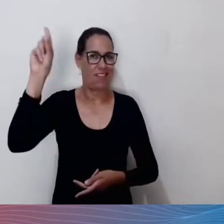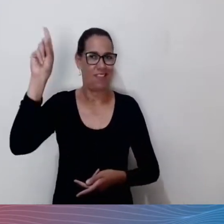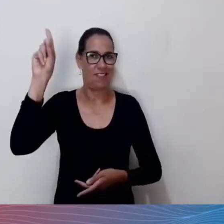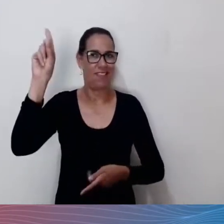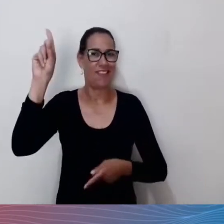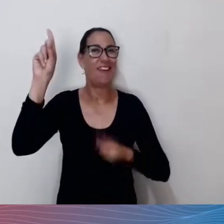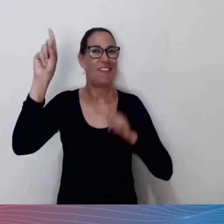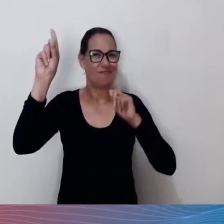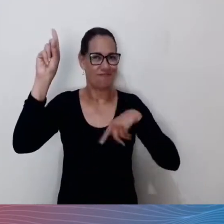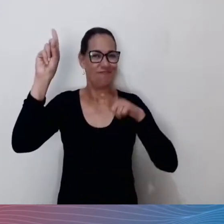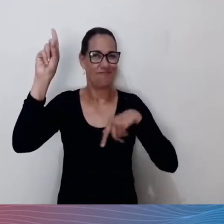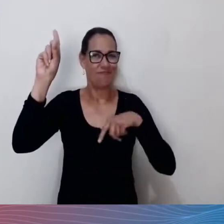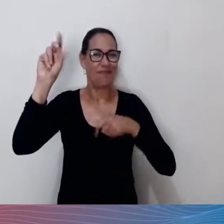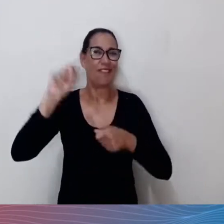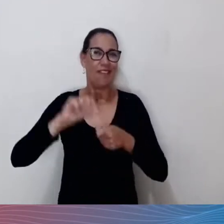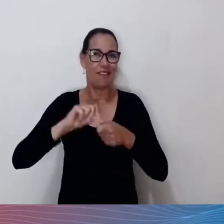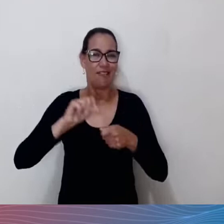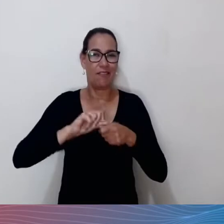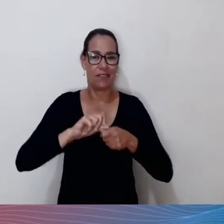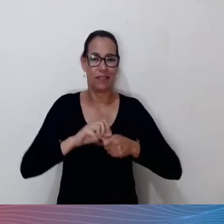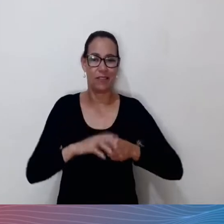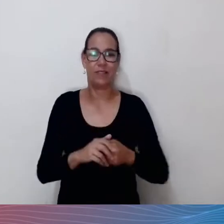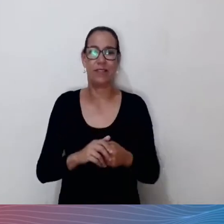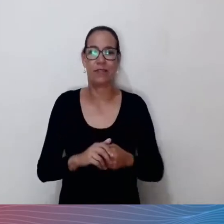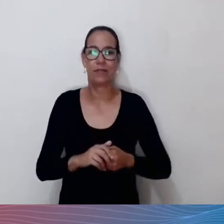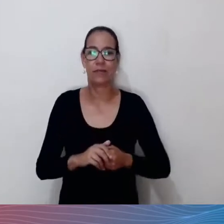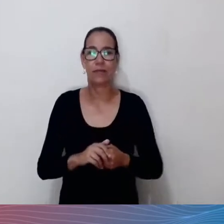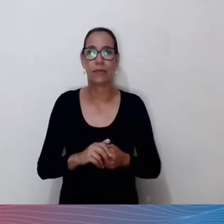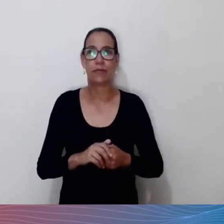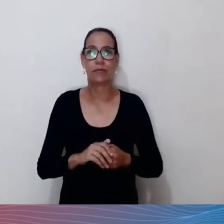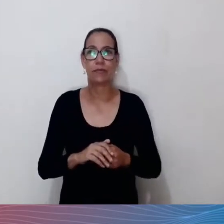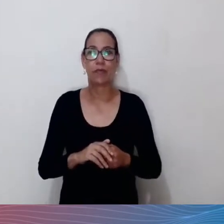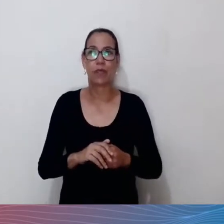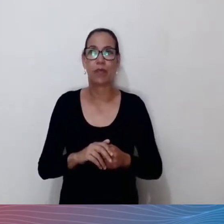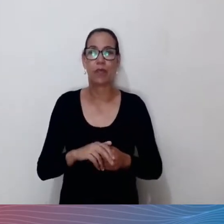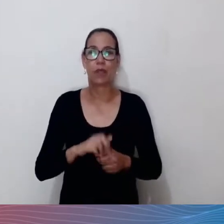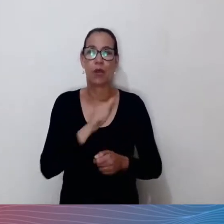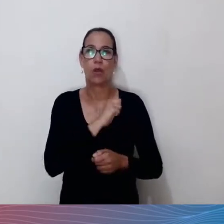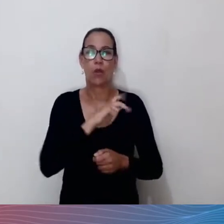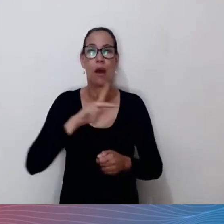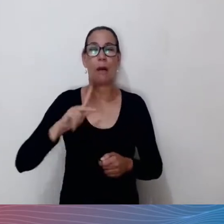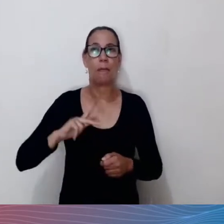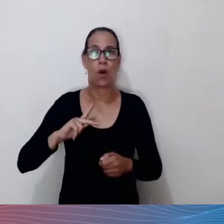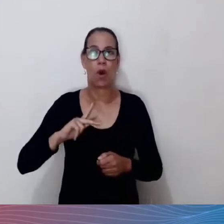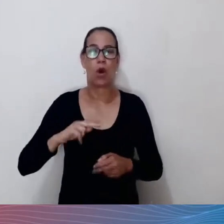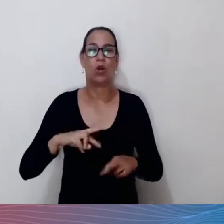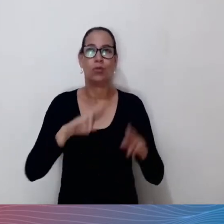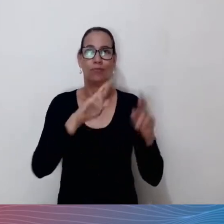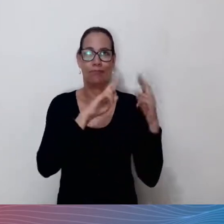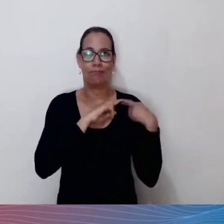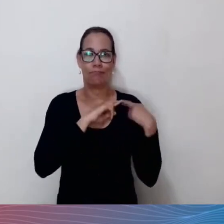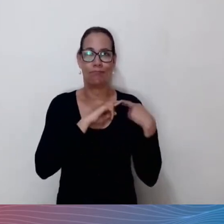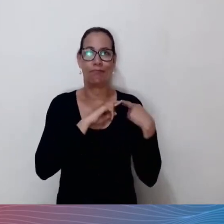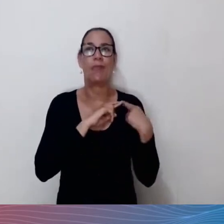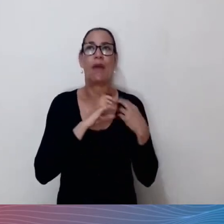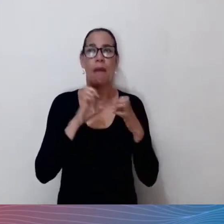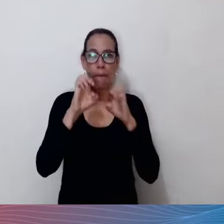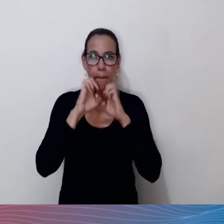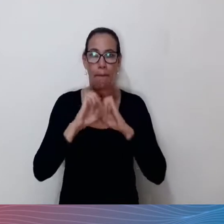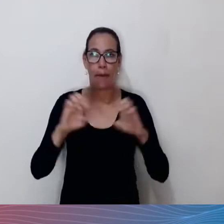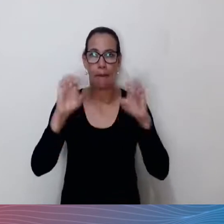Bom, eles então, o apóstolo tem a comissão de Deus para pregar o evangelho, levantar igrejas,